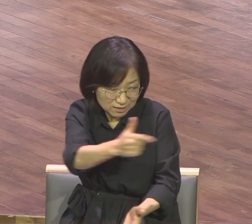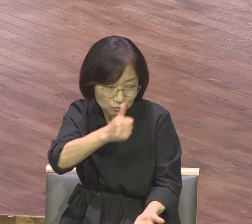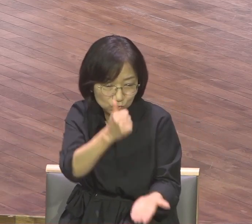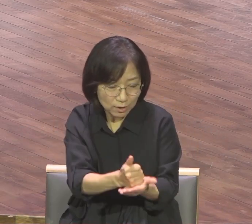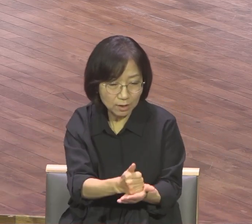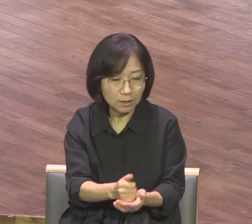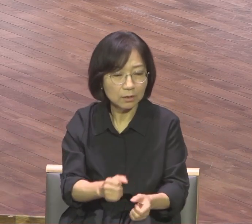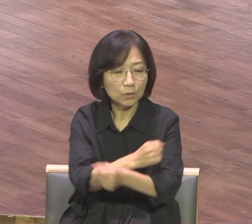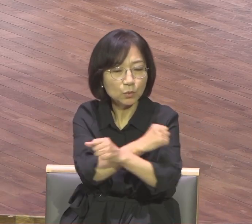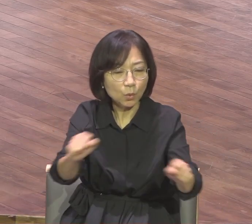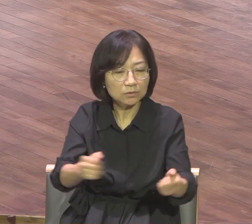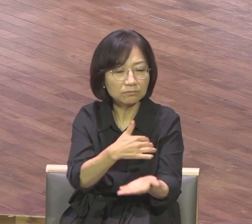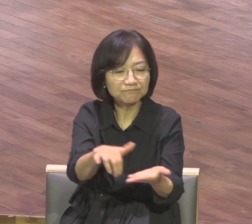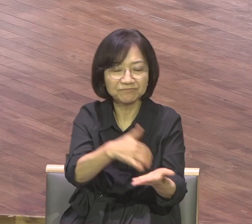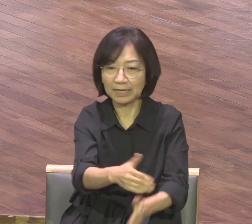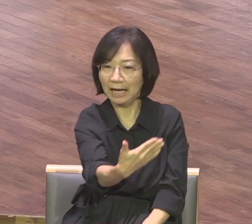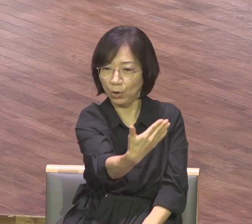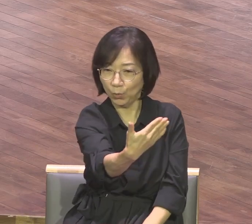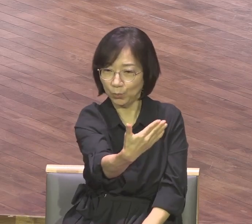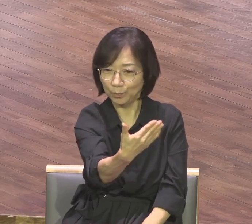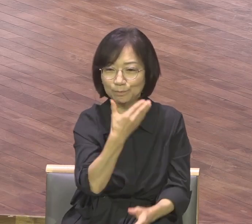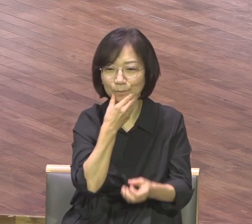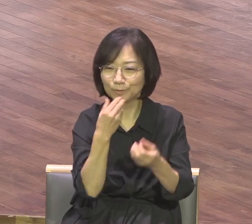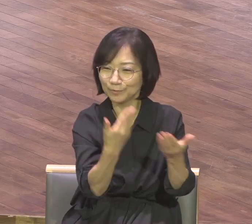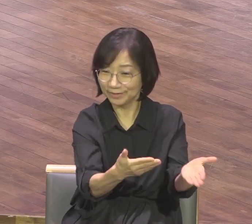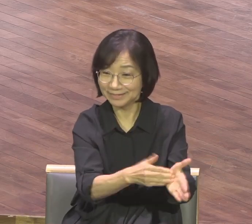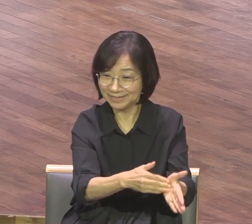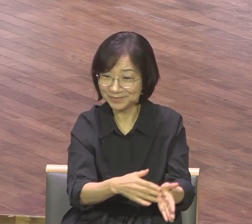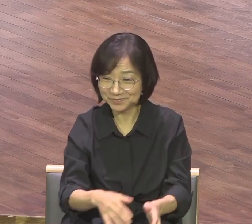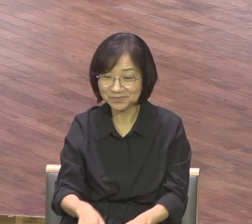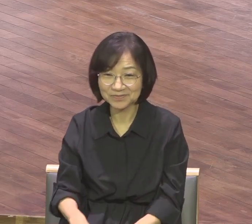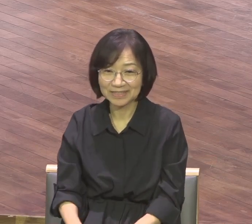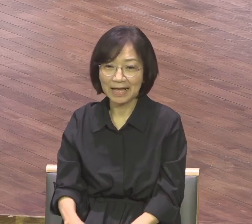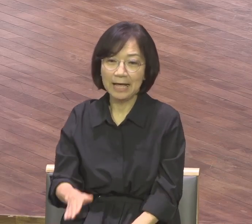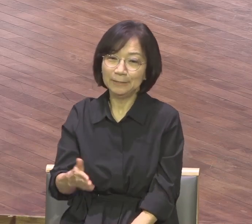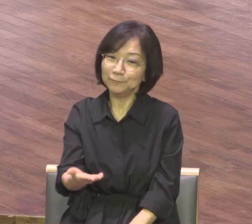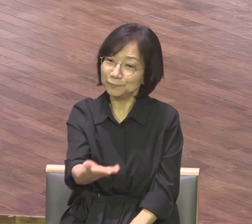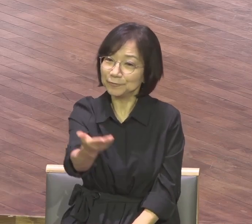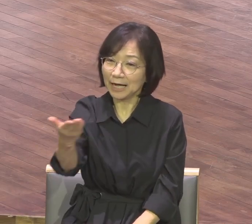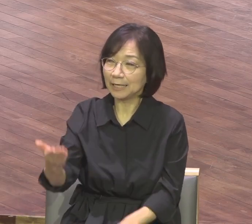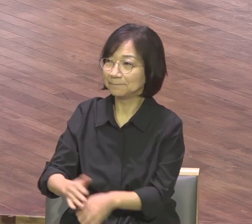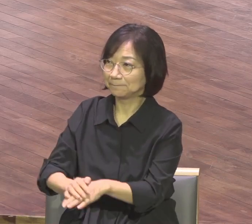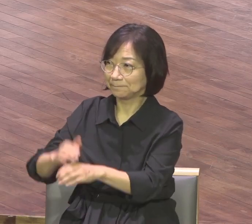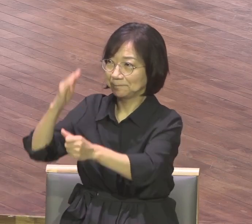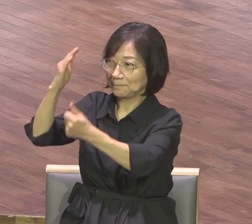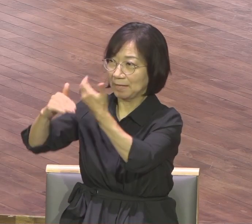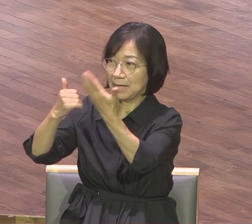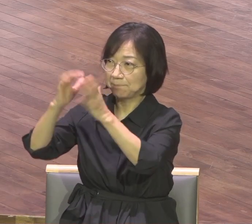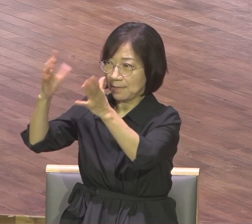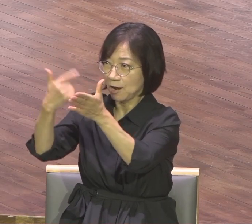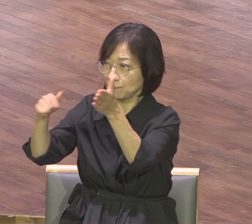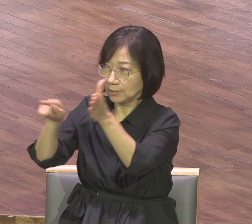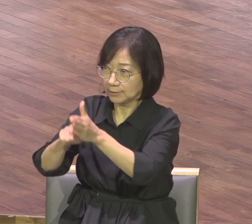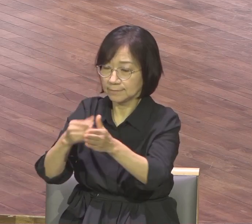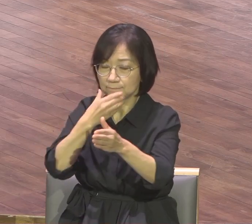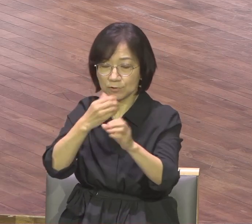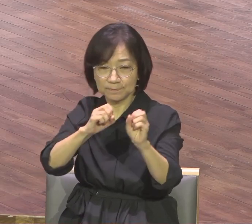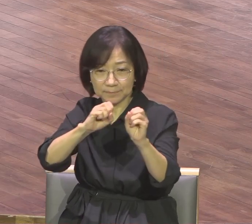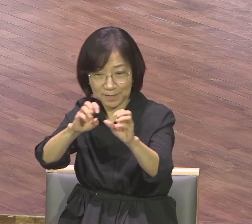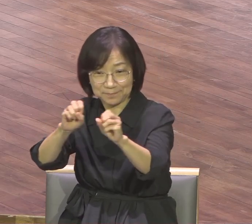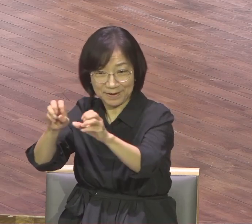이런 특혜를 줬는데, 우리가 하나님의 나라를 위해서 생을 걸었는데, 하나님이 주시는